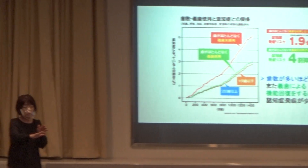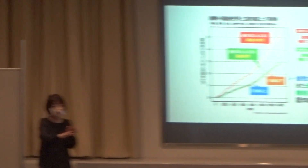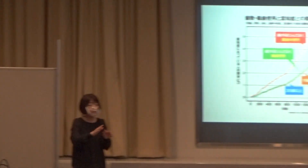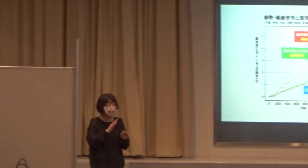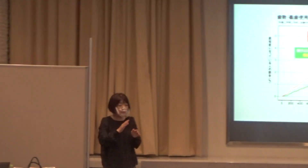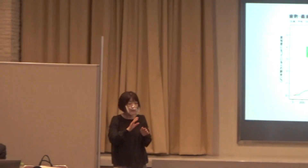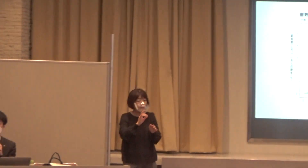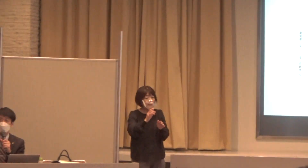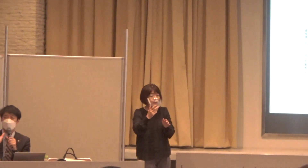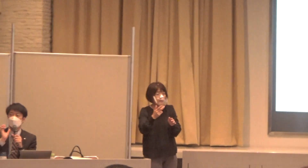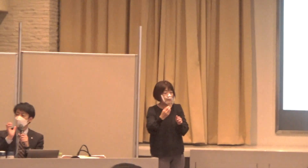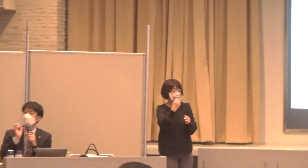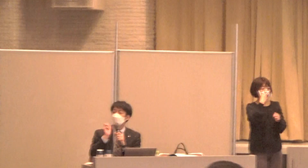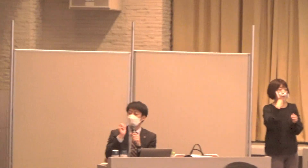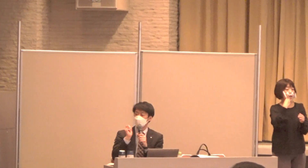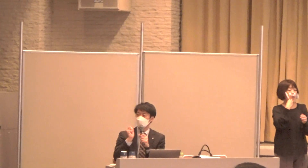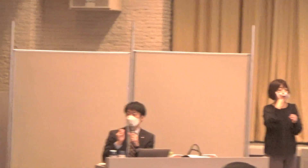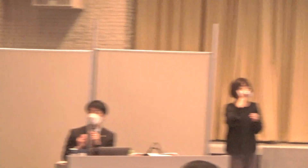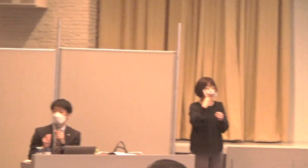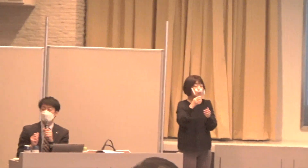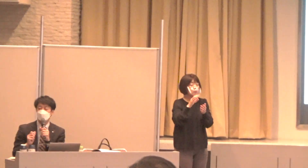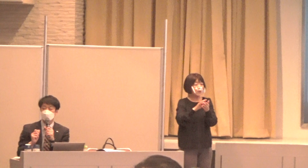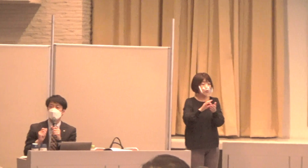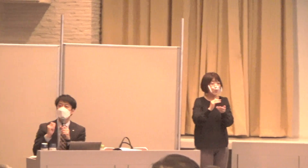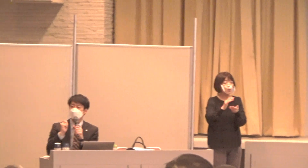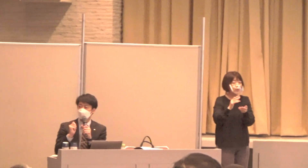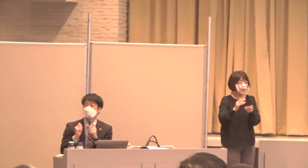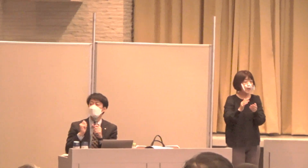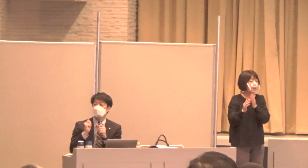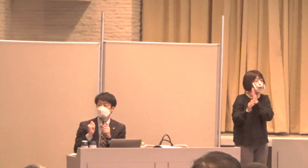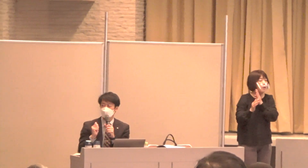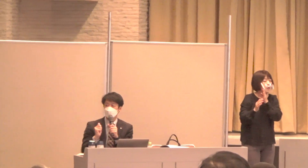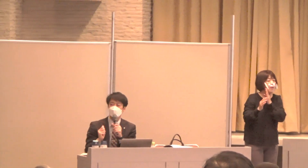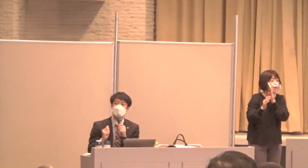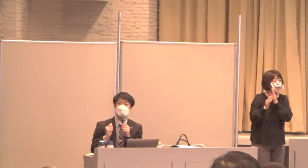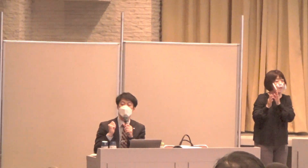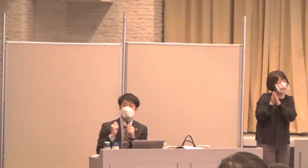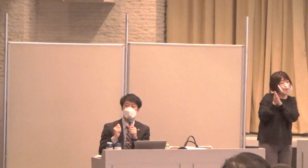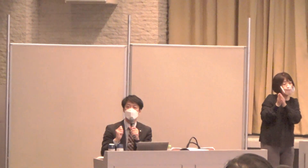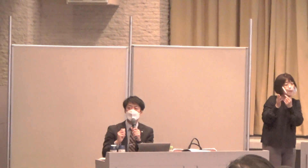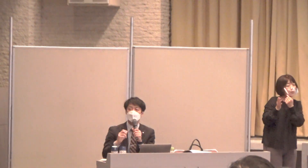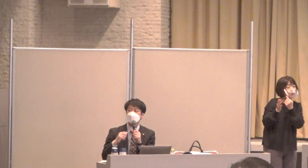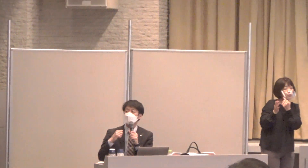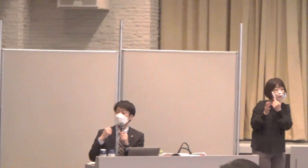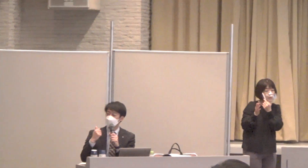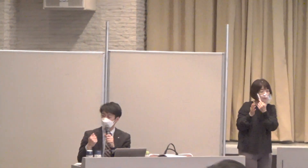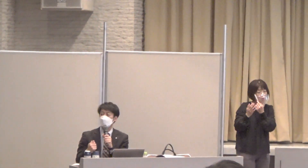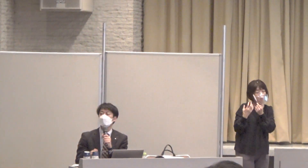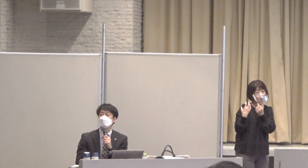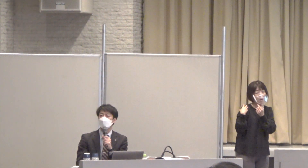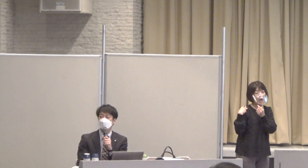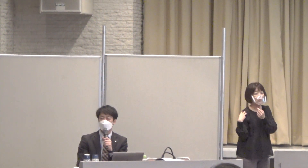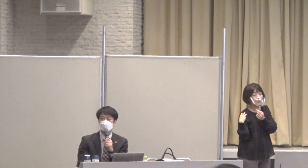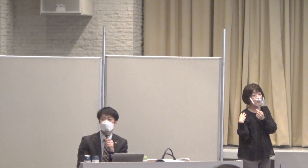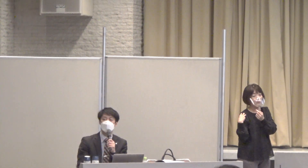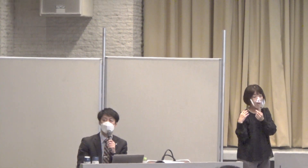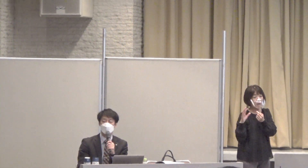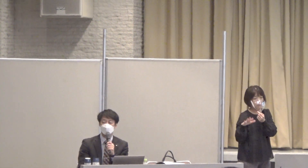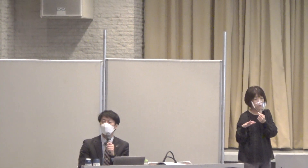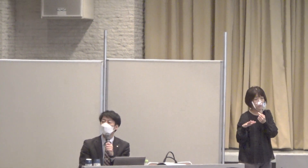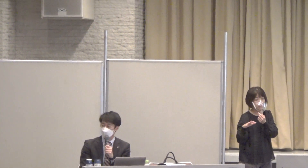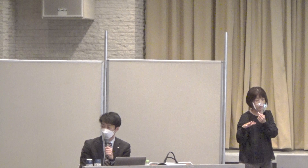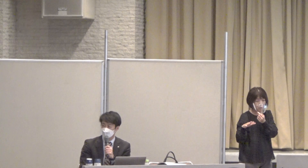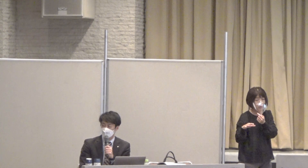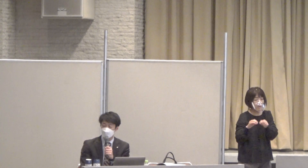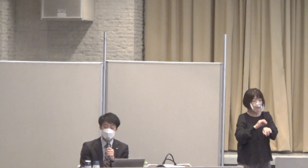によってその口の中の粘膜にもやっぱりこう圧力がかかりますので、当然それによっての血液循環だったりとかそういうのが